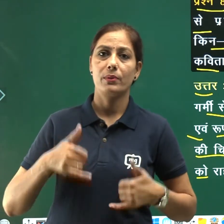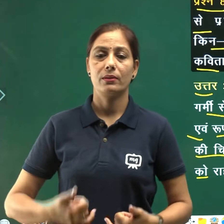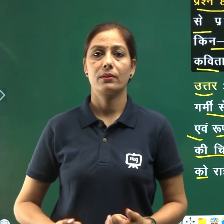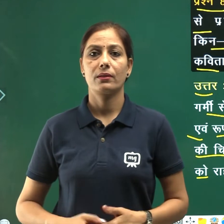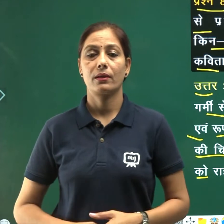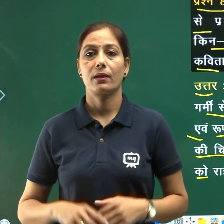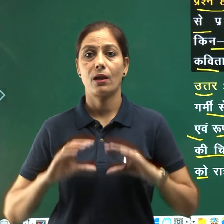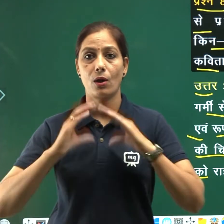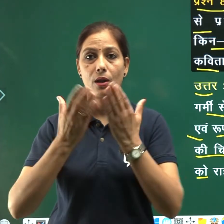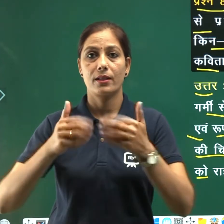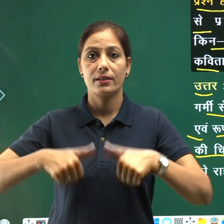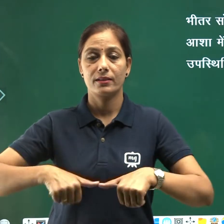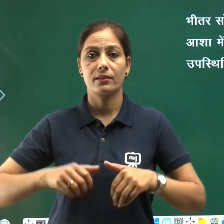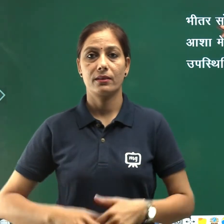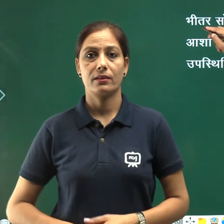धरती के